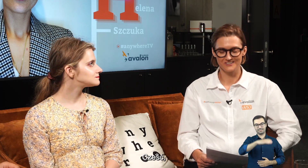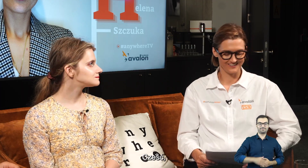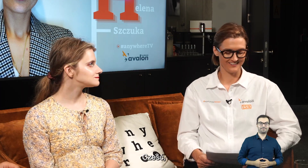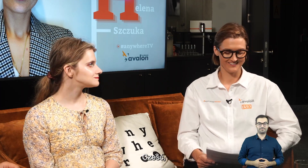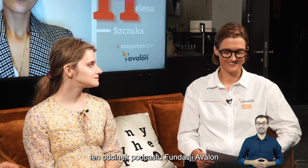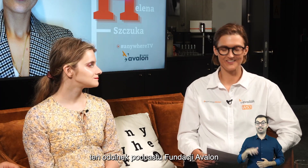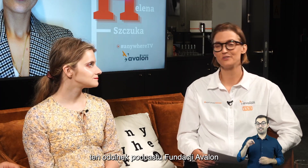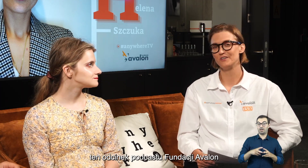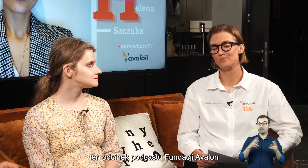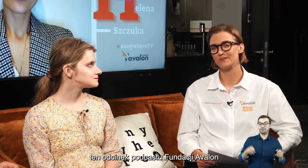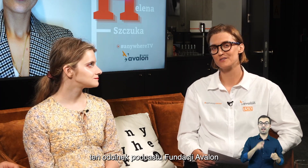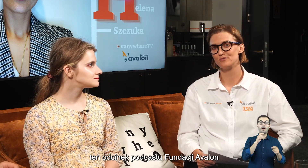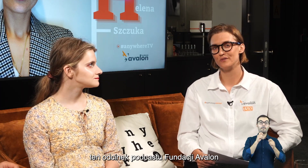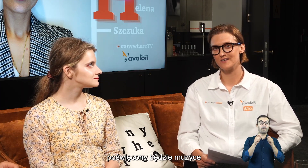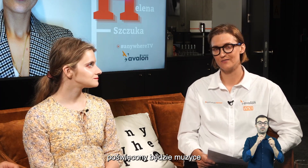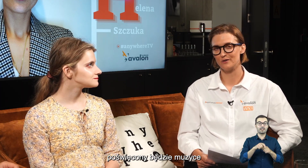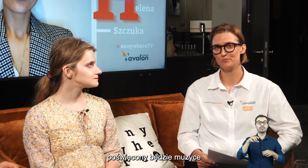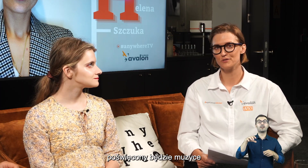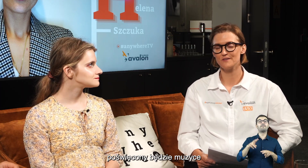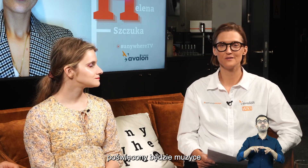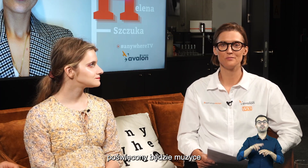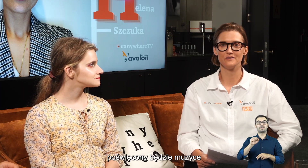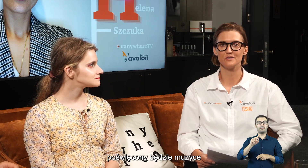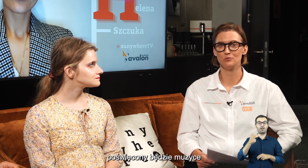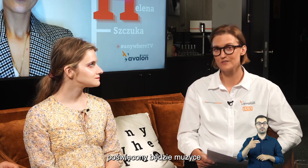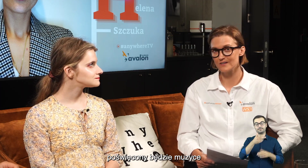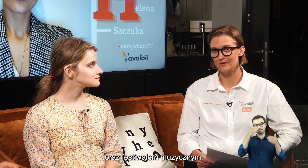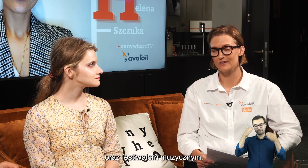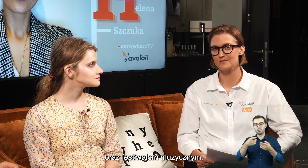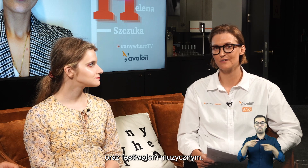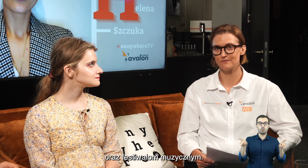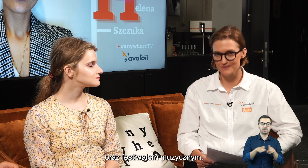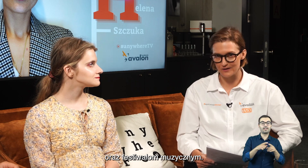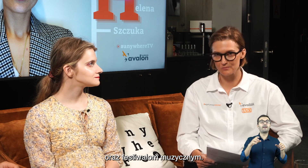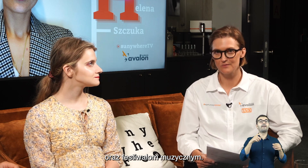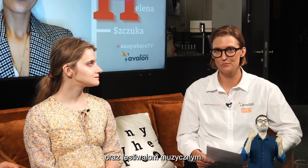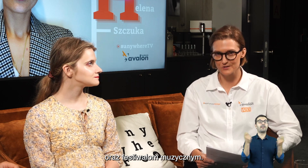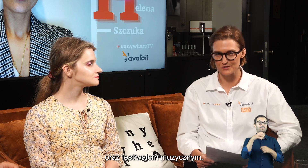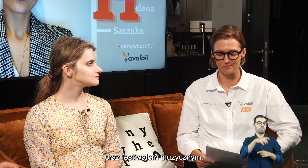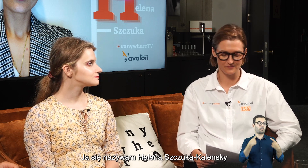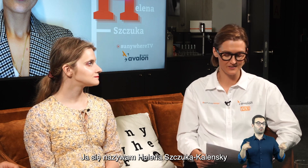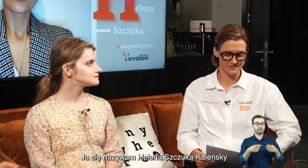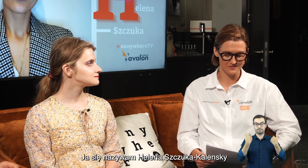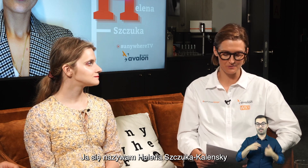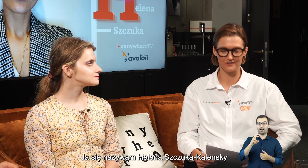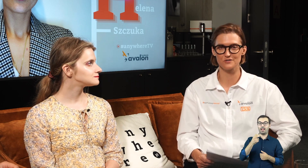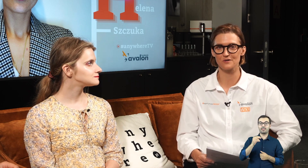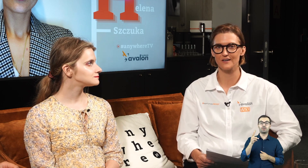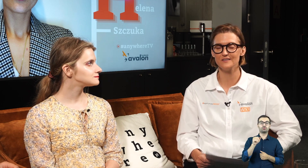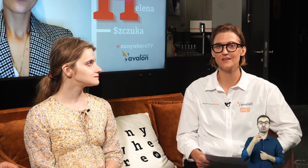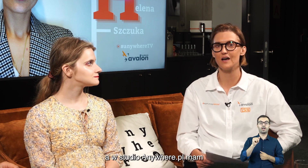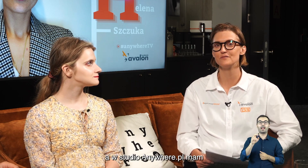Cześć. Ten odcinek podcastu Fundacji Avalon poświęcony będzie muzyce oraz festiwalom muzycznym. Ja się nazywam